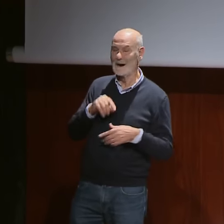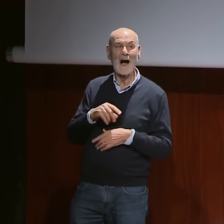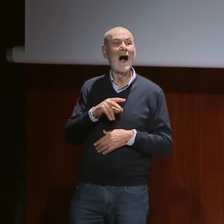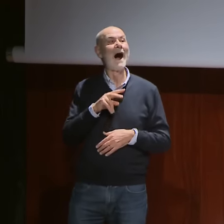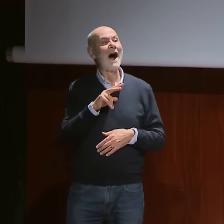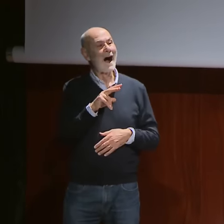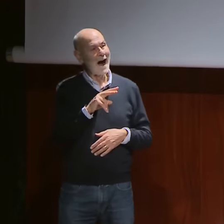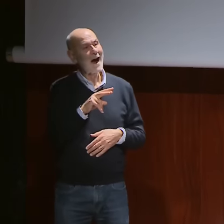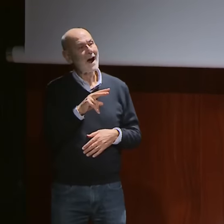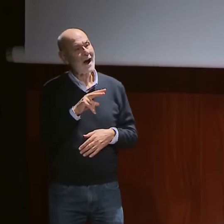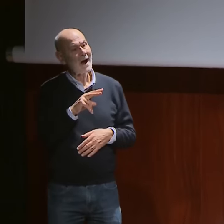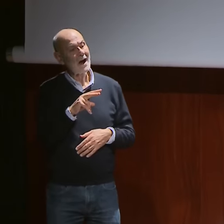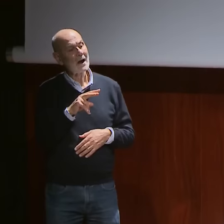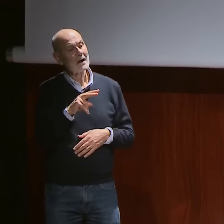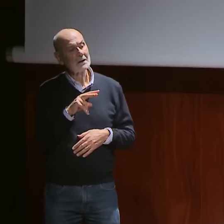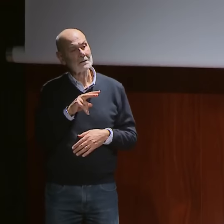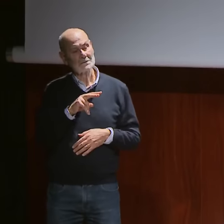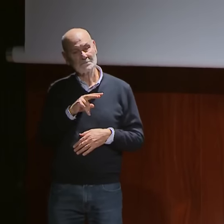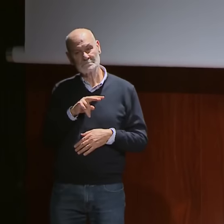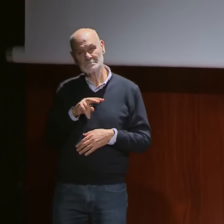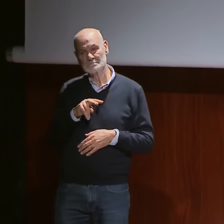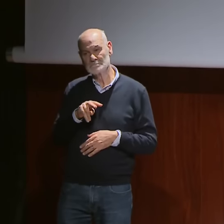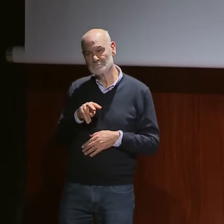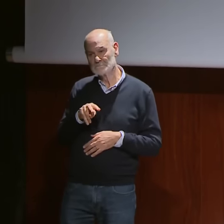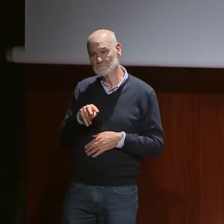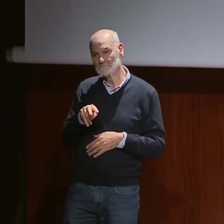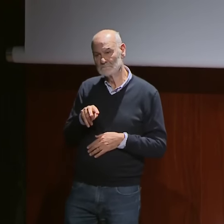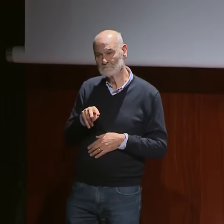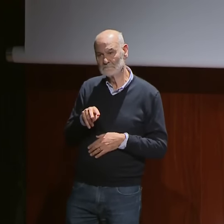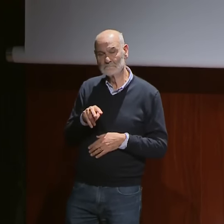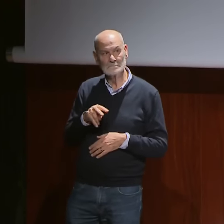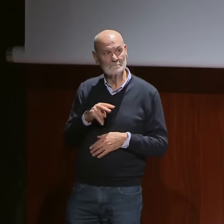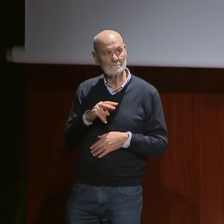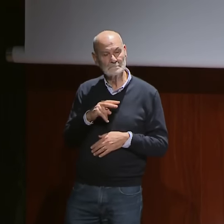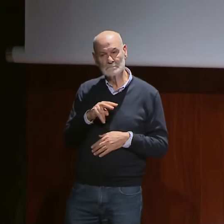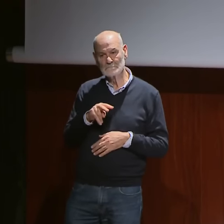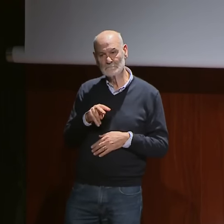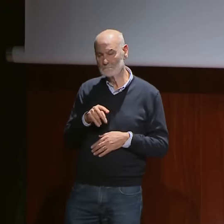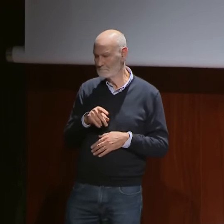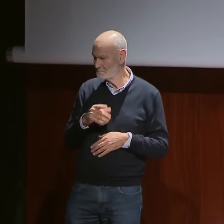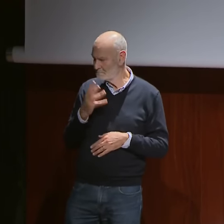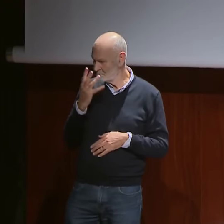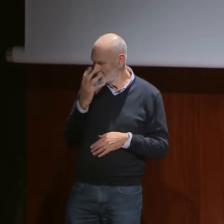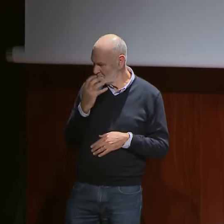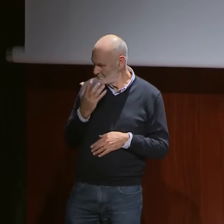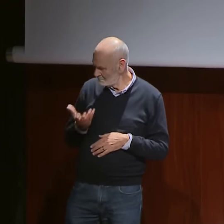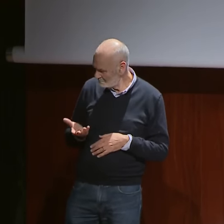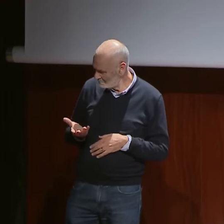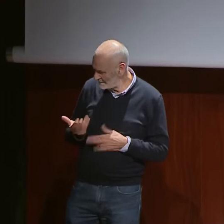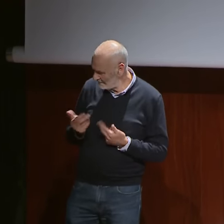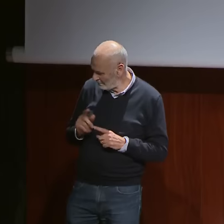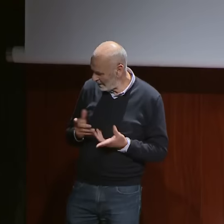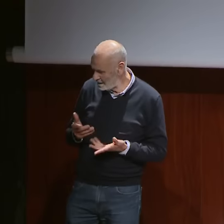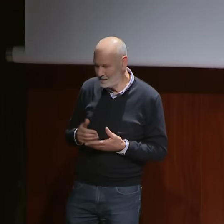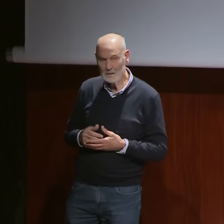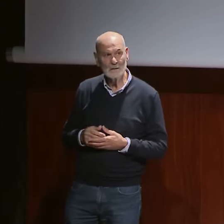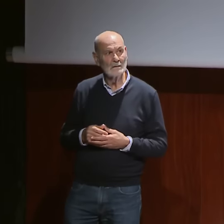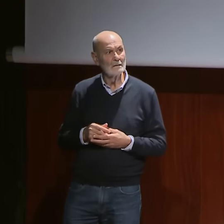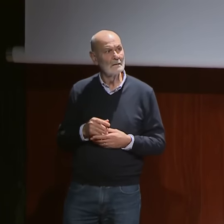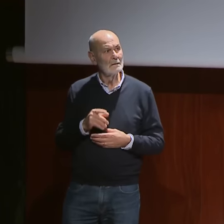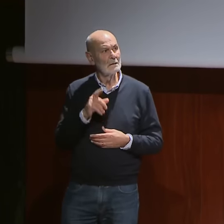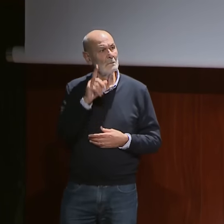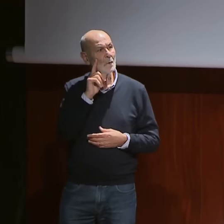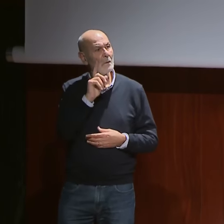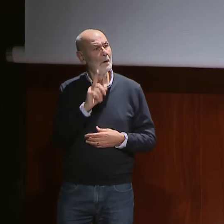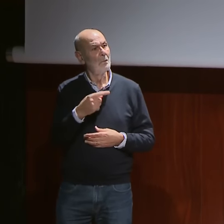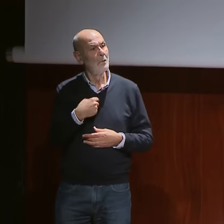ça. Et là, j'ai vu le visage de ma fille, qu'elle ne le prenait pas